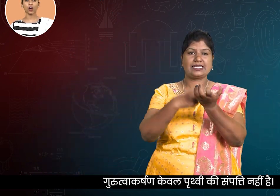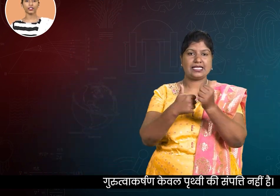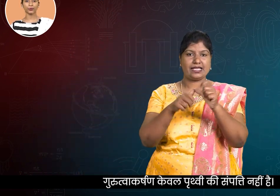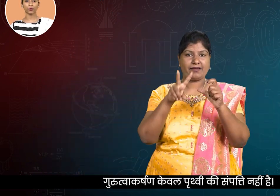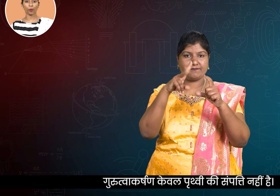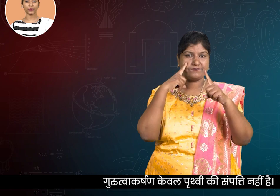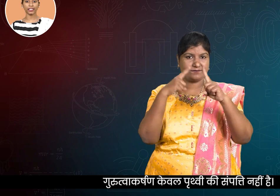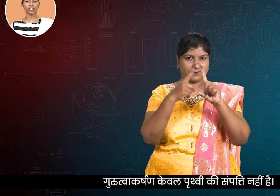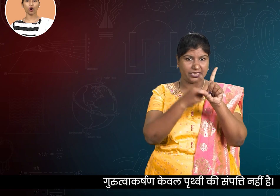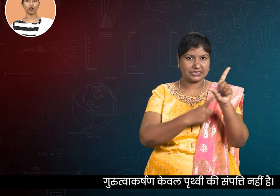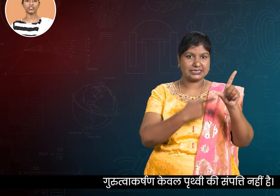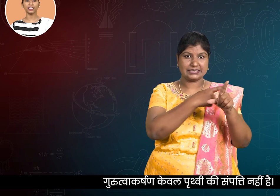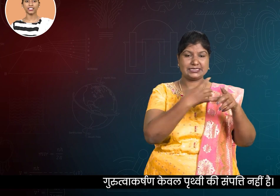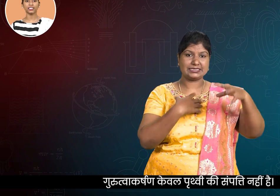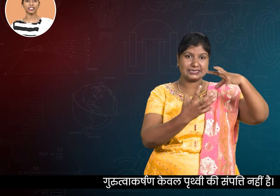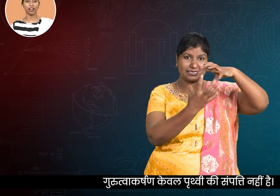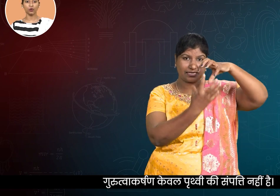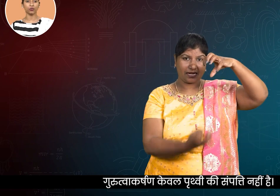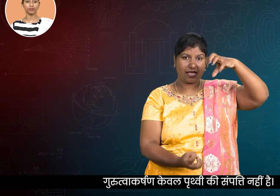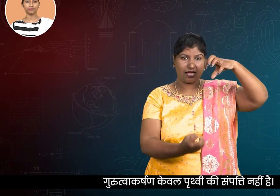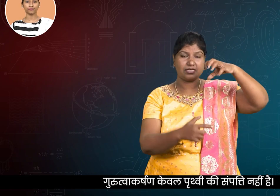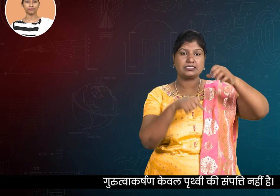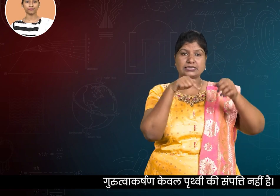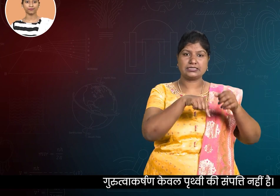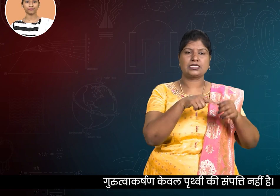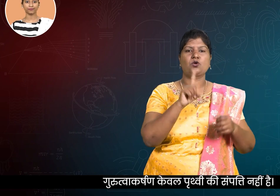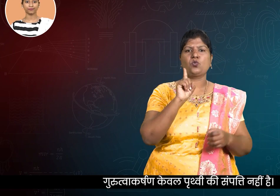गुरुत्वाकर्षण केवल पृथ्वी की ही संपत्ति नहीं है,